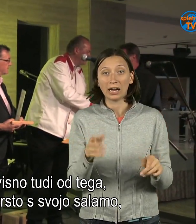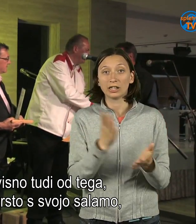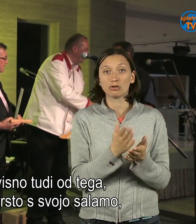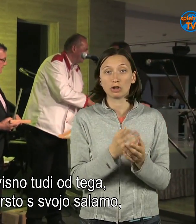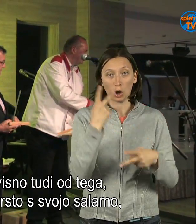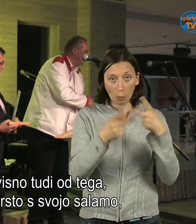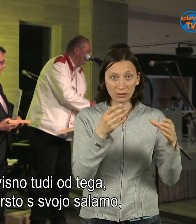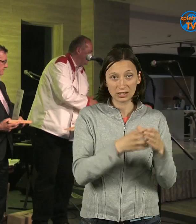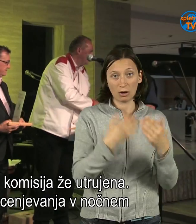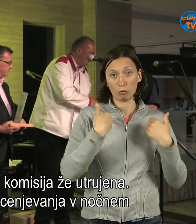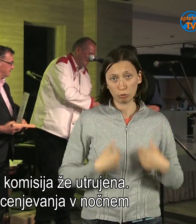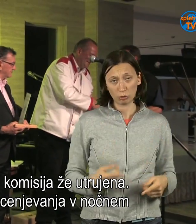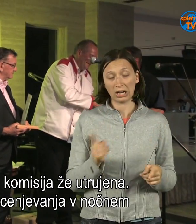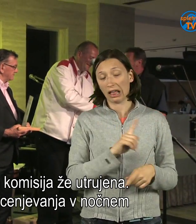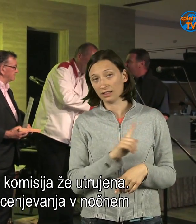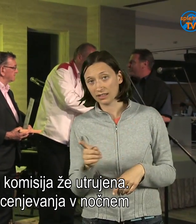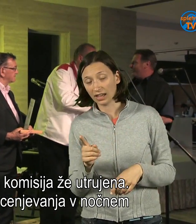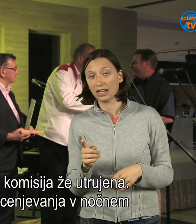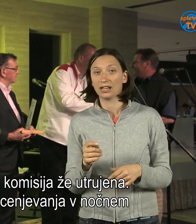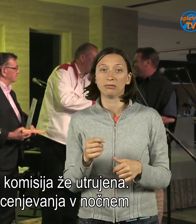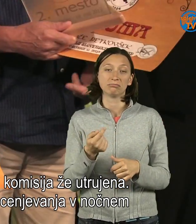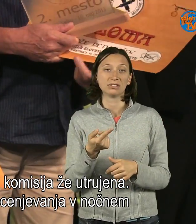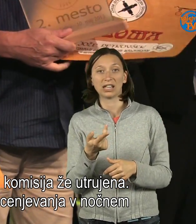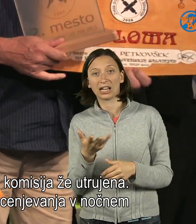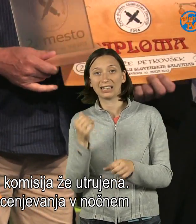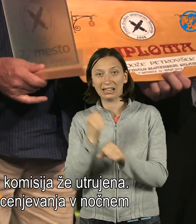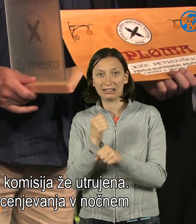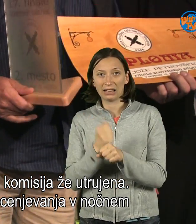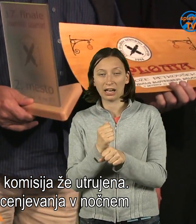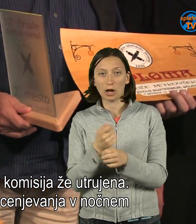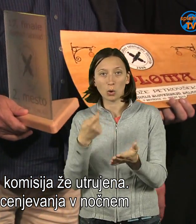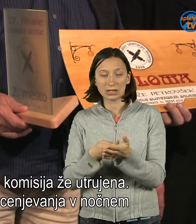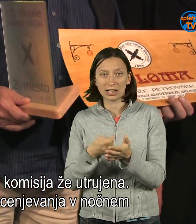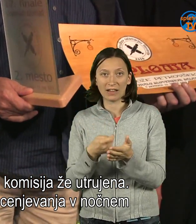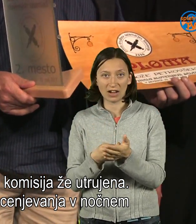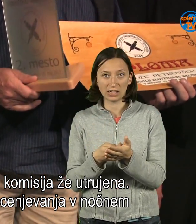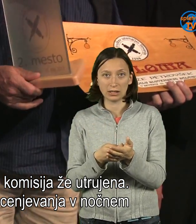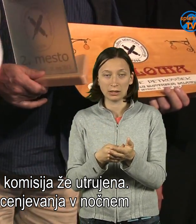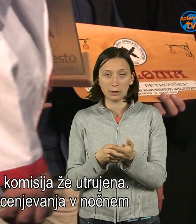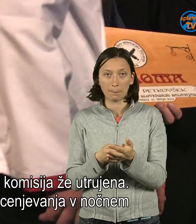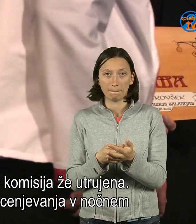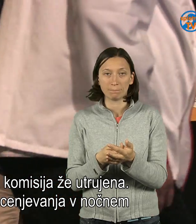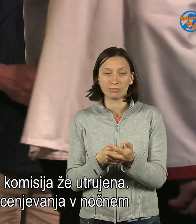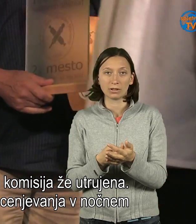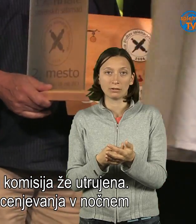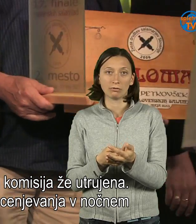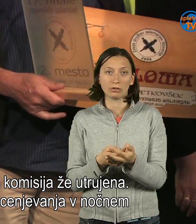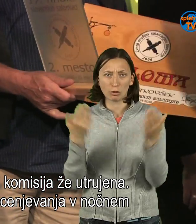ali je že komisija utrujena ali ni, ali nekateri delajo ocenjevanja